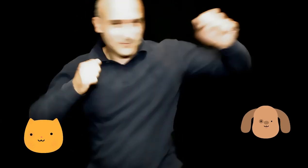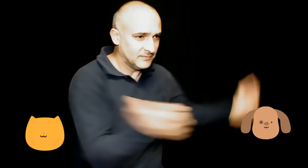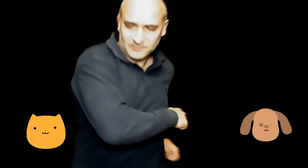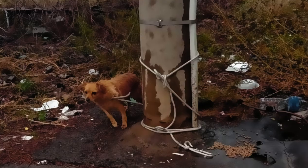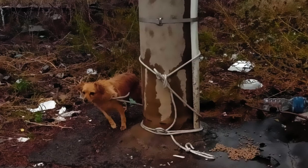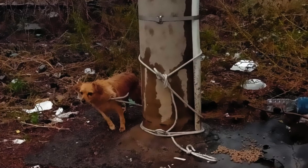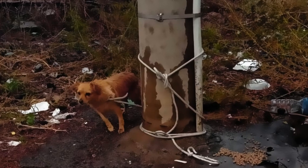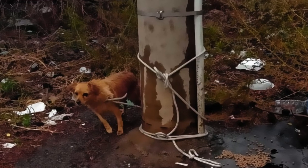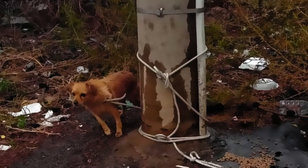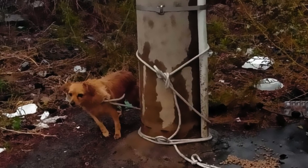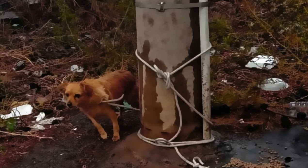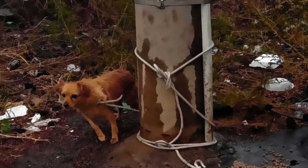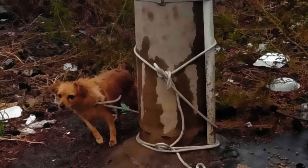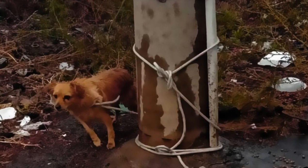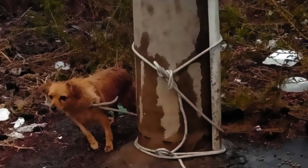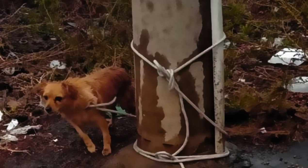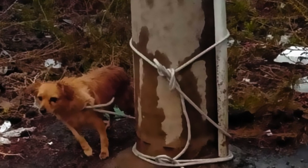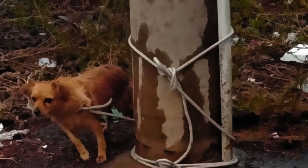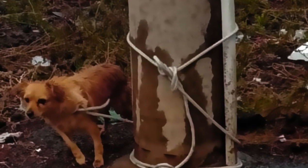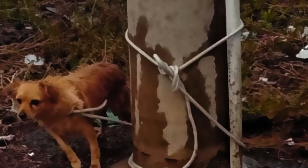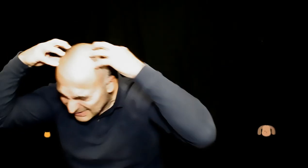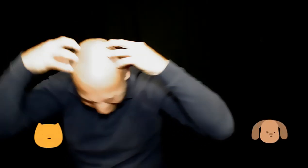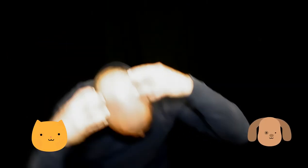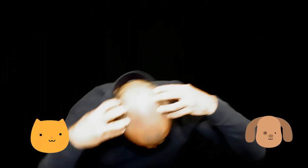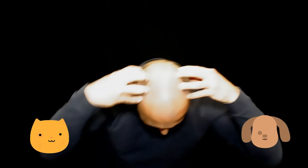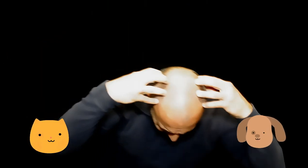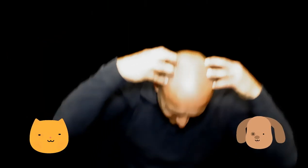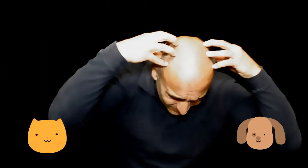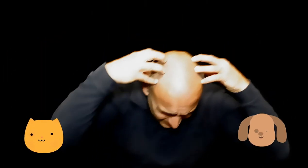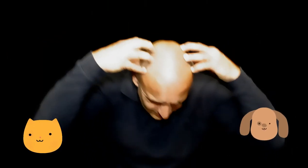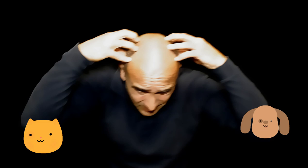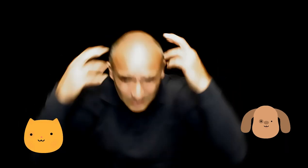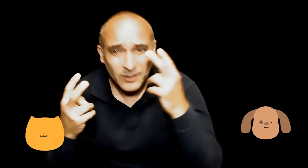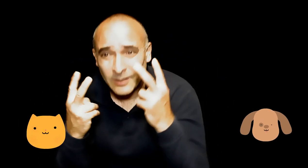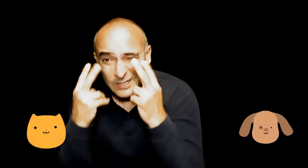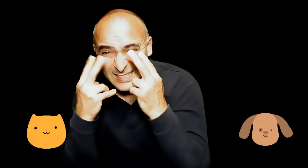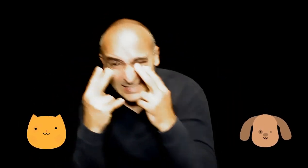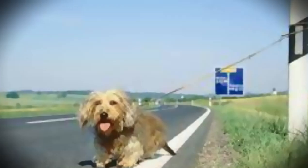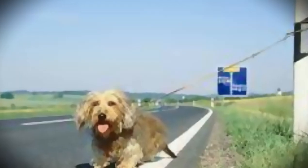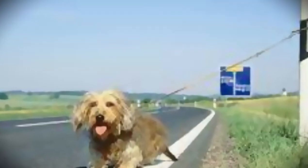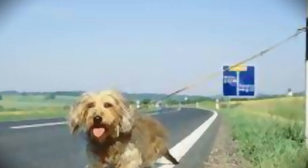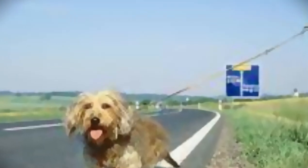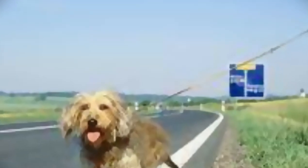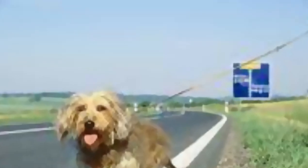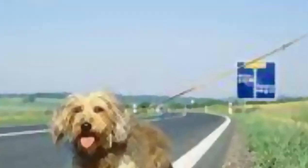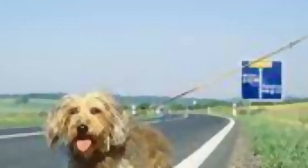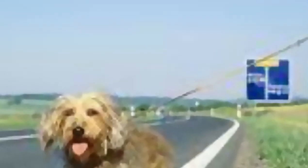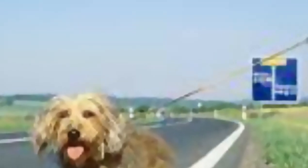Ma cos'hai? In quella testa? Non so se hai visto lo spot. Non so